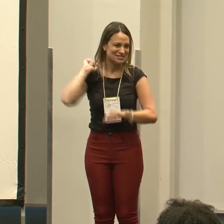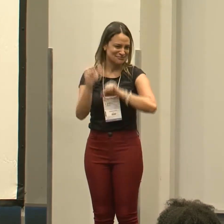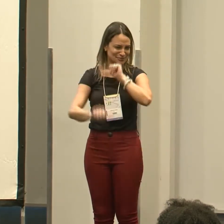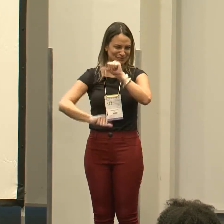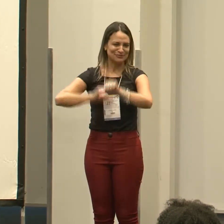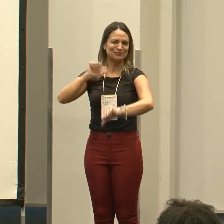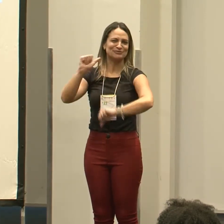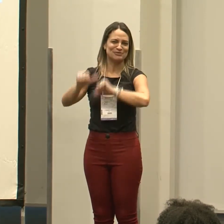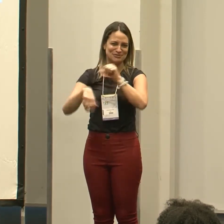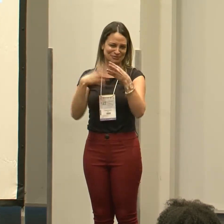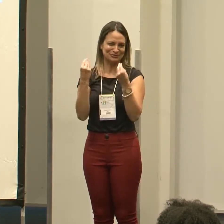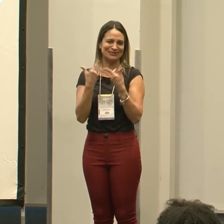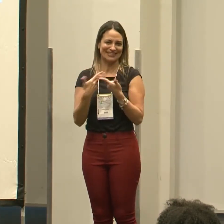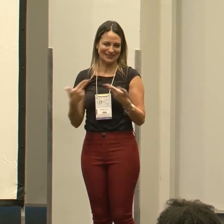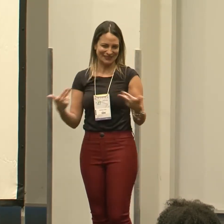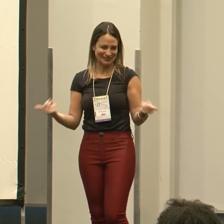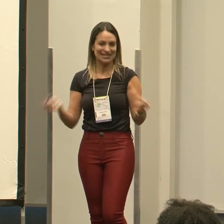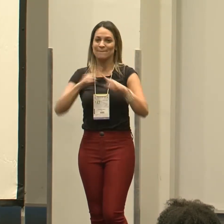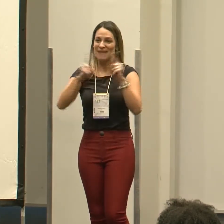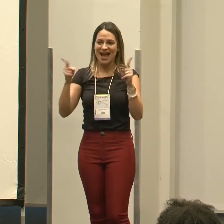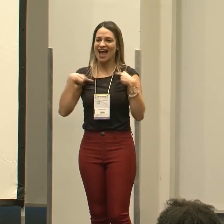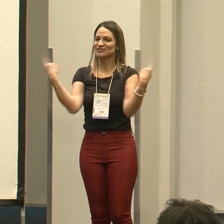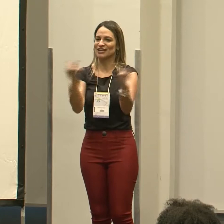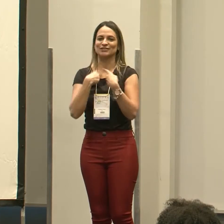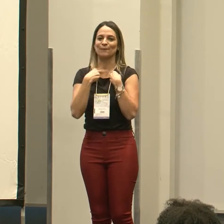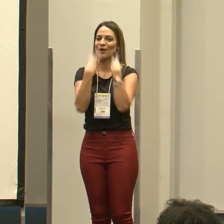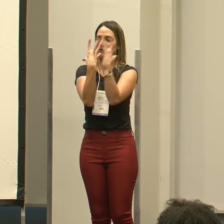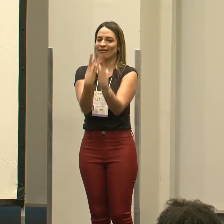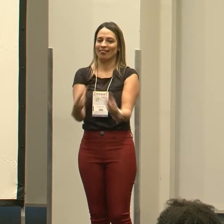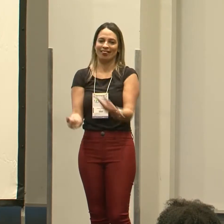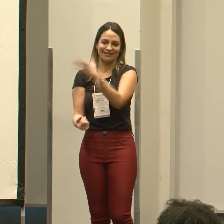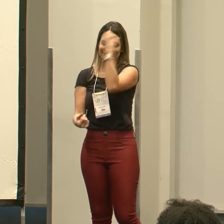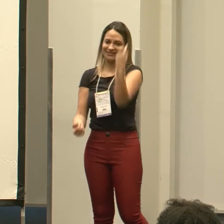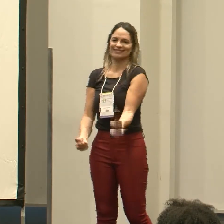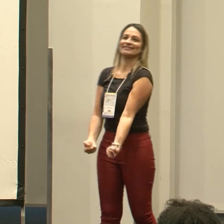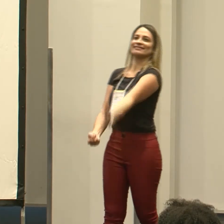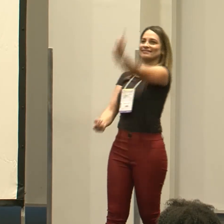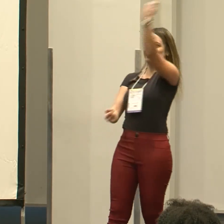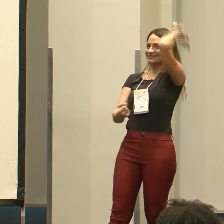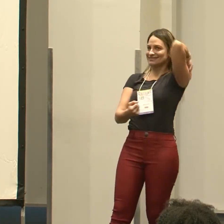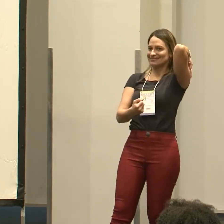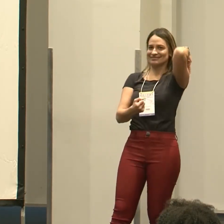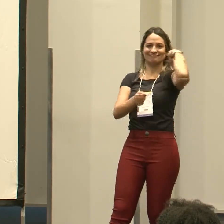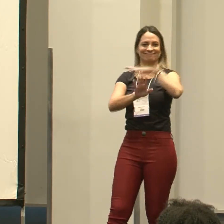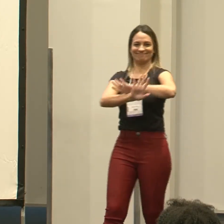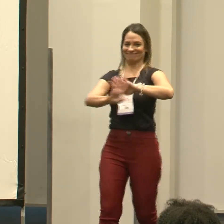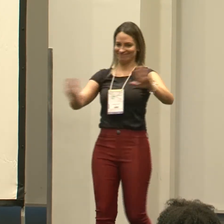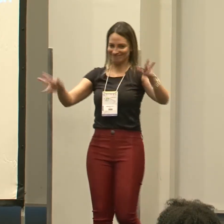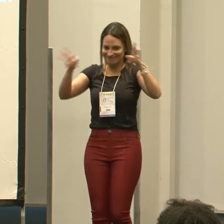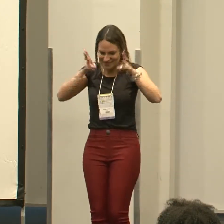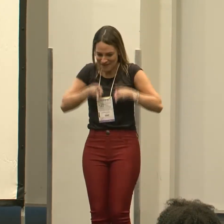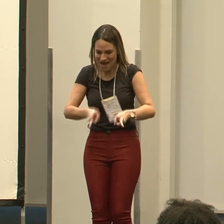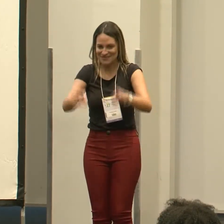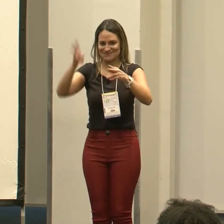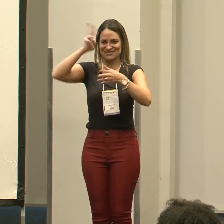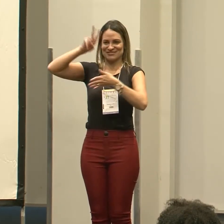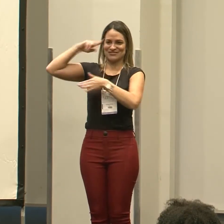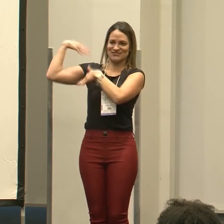em 2019, pensa como o tanto de coisa que mudou. E a gente não pode esquecer do nosso passado. Nós